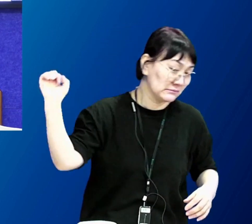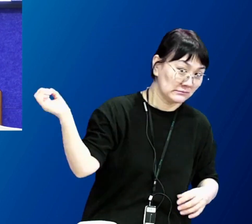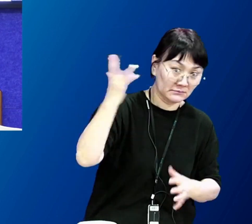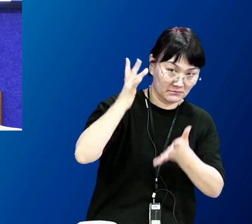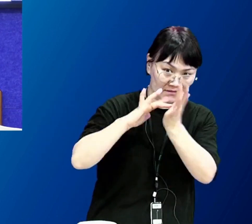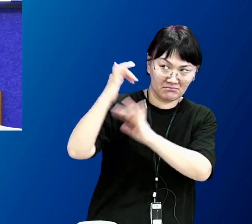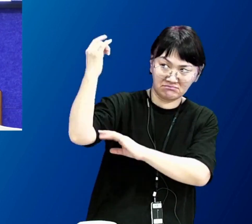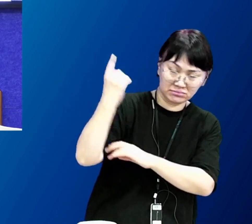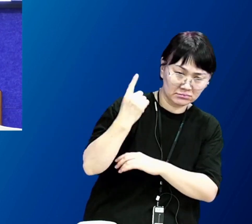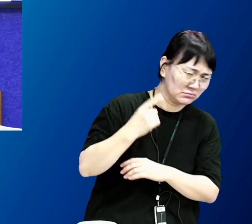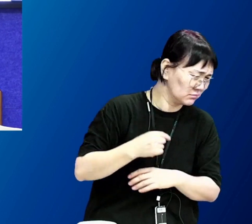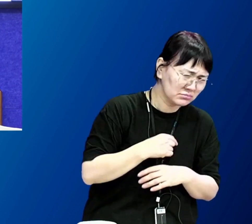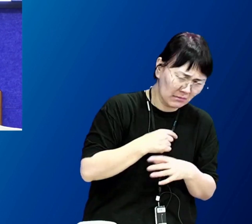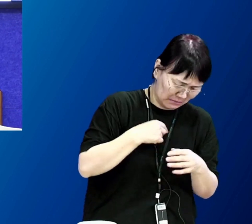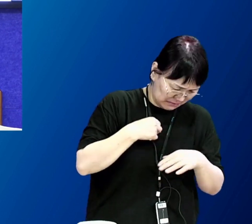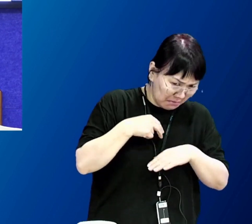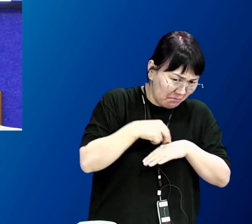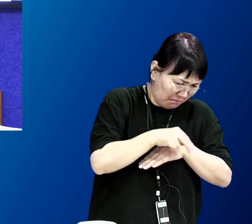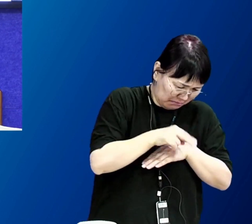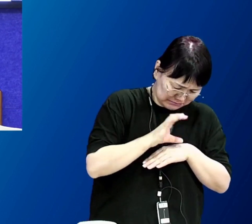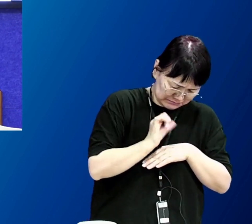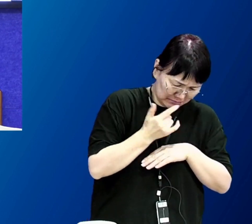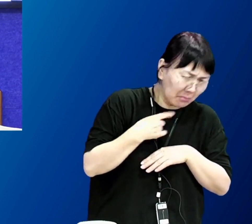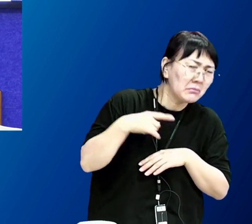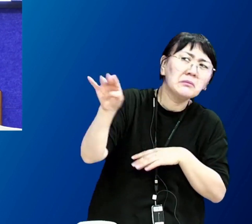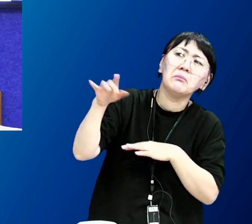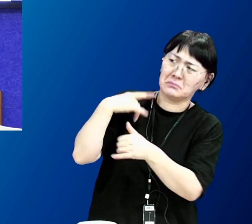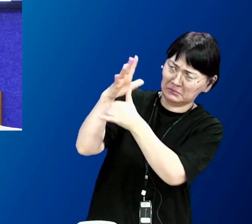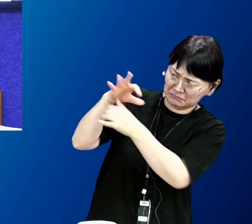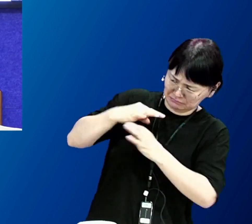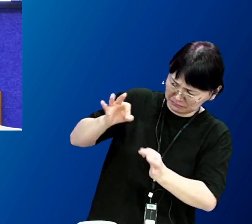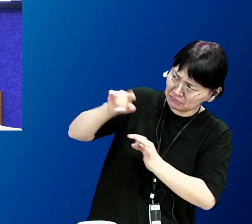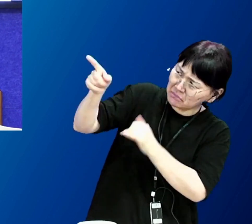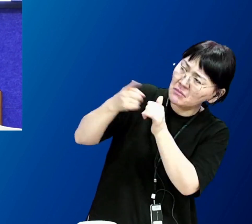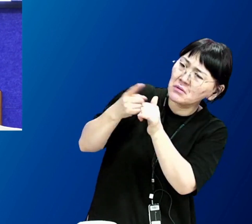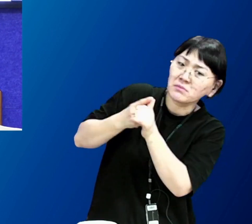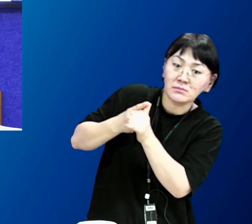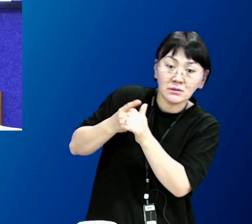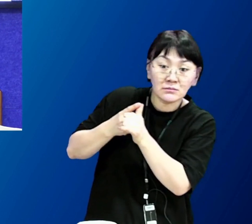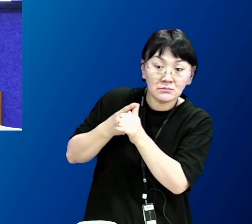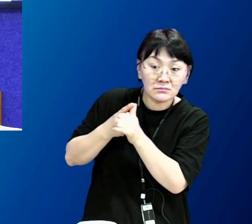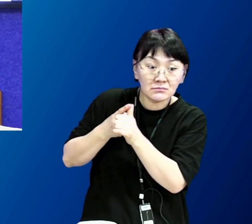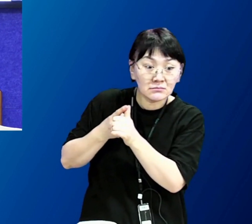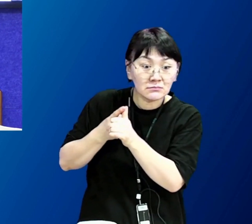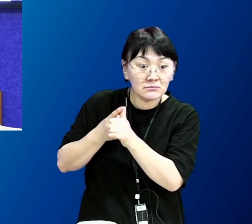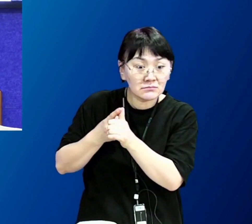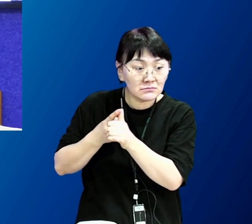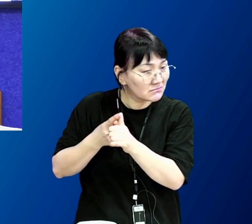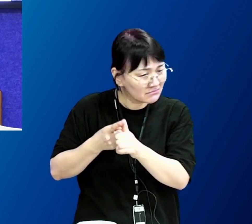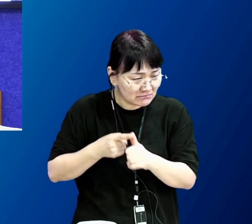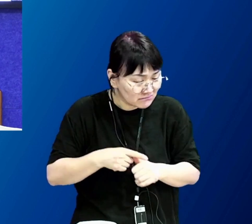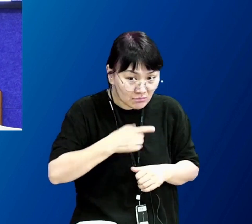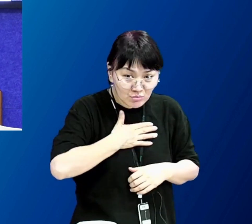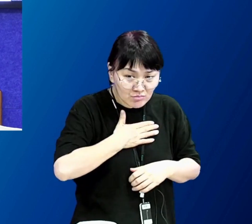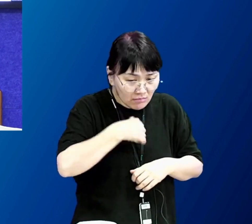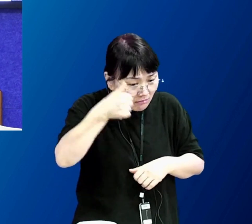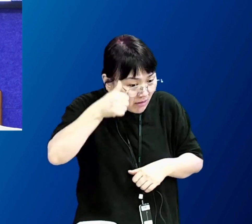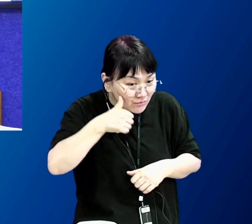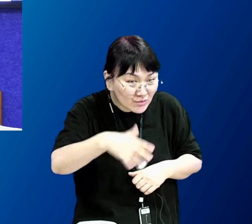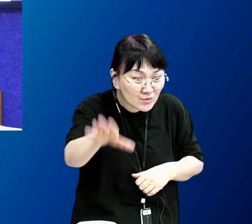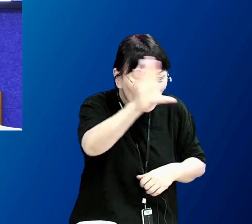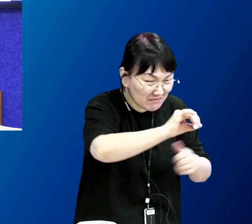Гэтэл Саул юм. Эзэн та хэн бэ? Би таныг хавчаагүй гэж бодсон. Юу юм бэл? Ахан дүүсийг хавчиж байгаа